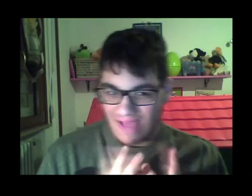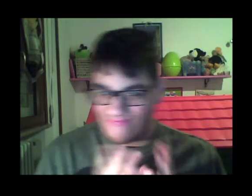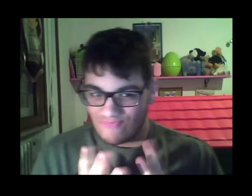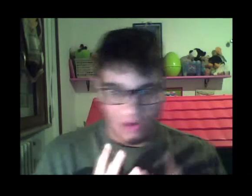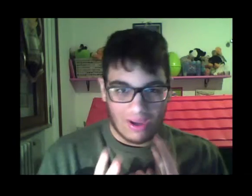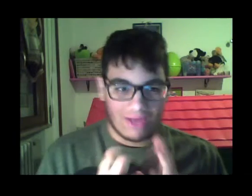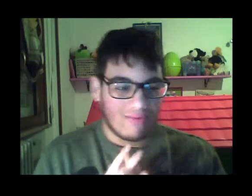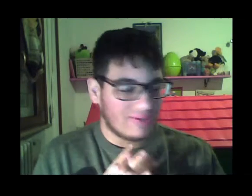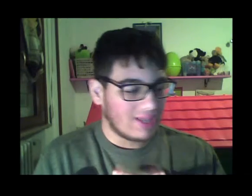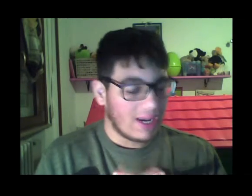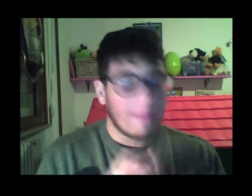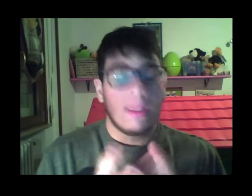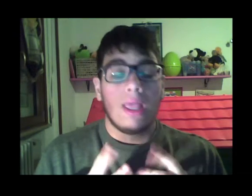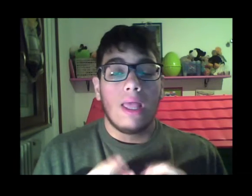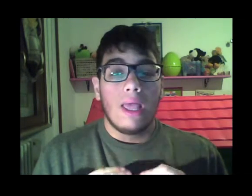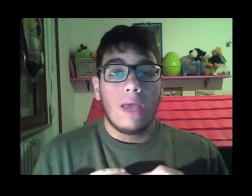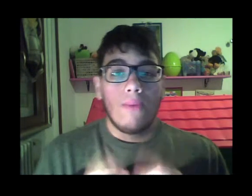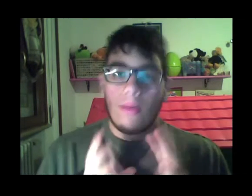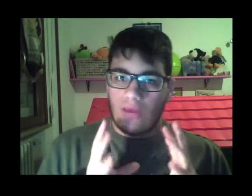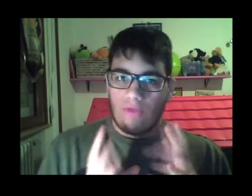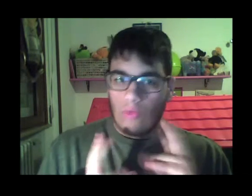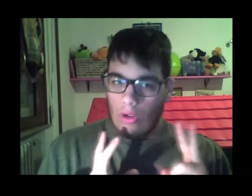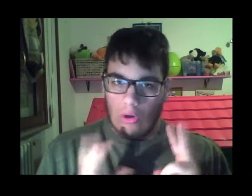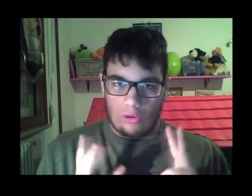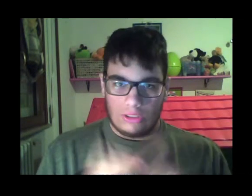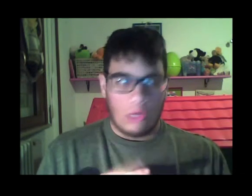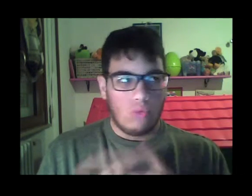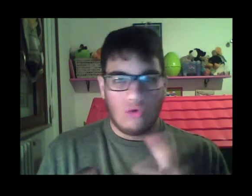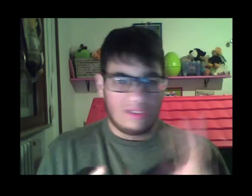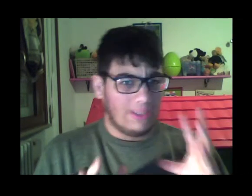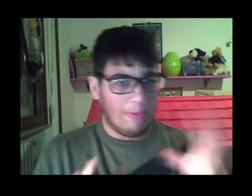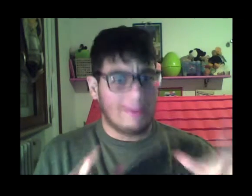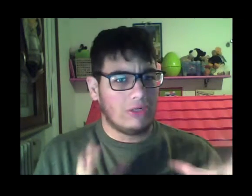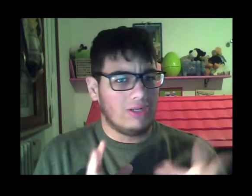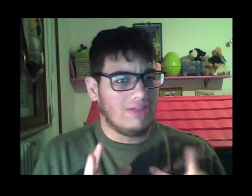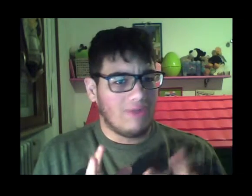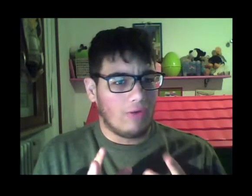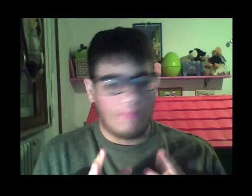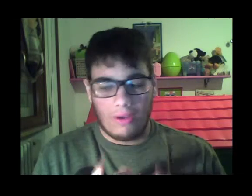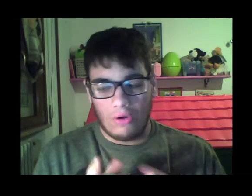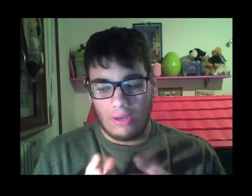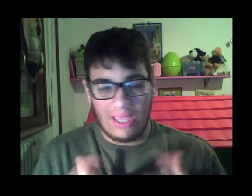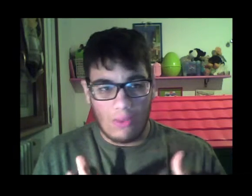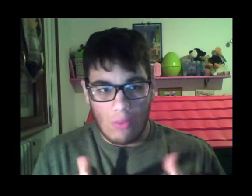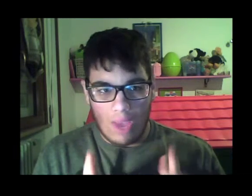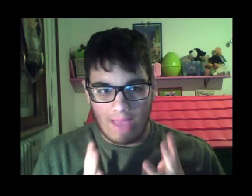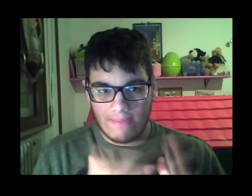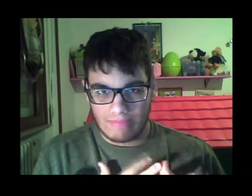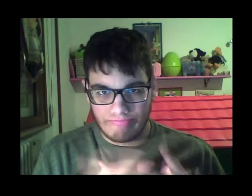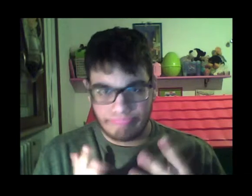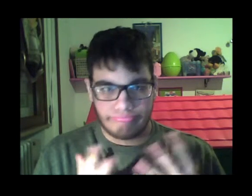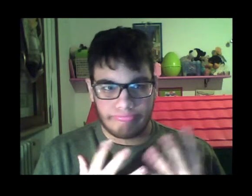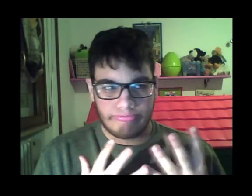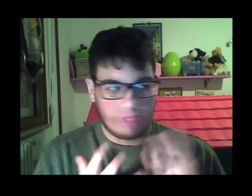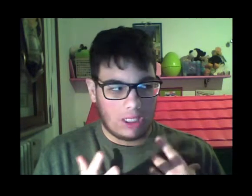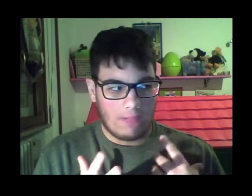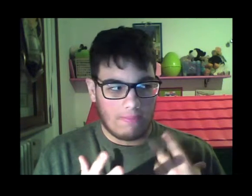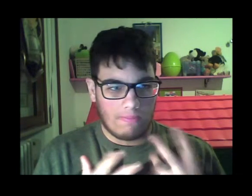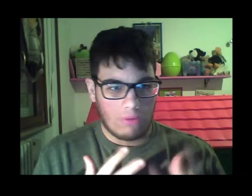ma qualche nuove serie. Vevo dire due cose, uno stavo pensando di fare un piccolo giveaway per il